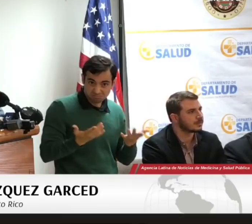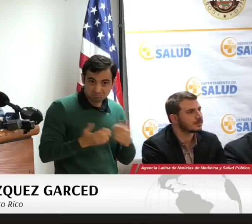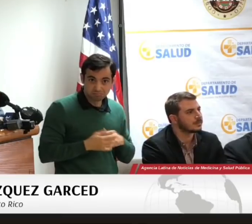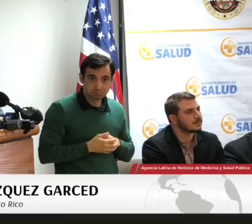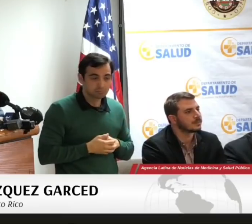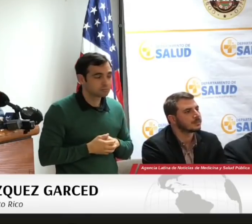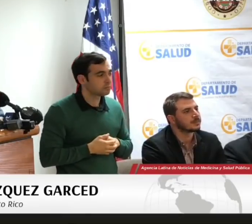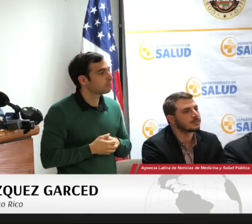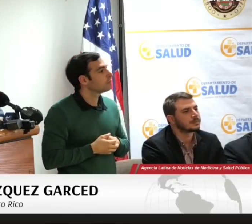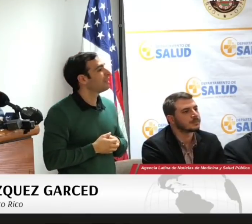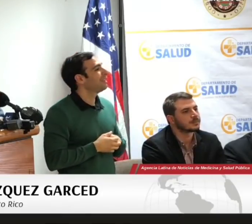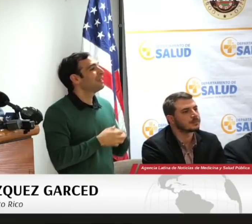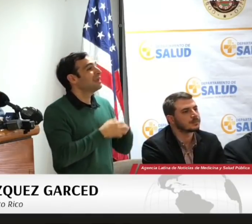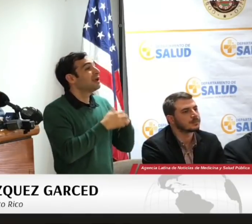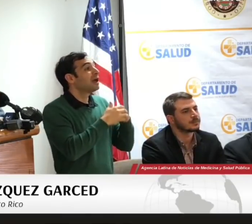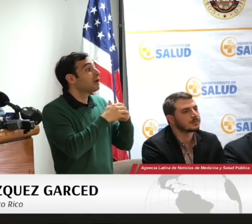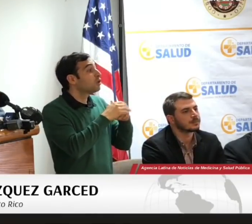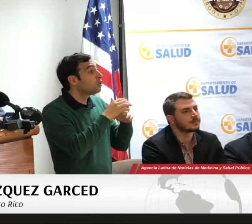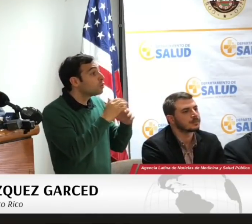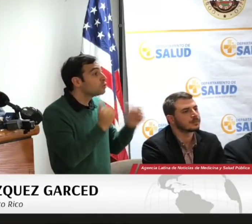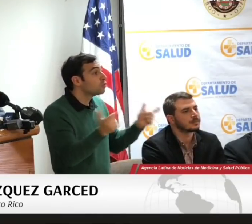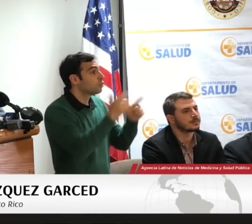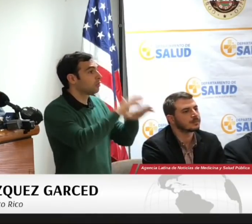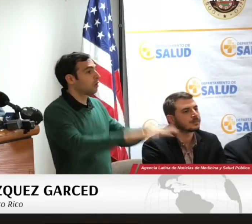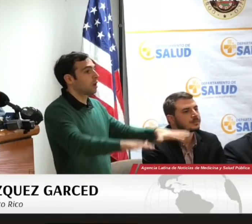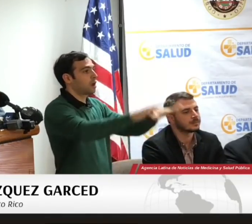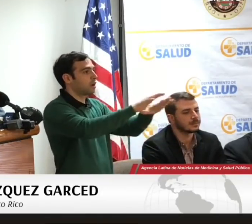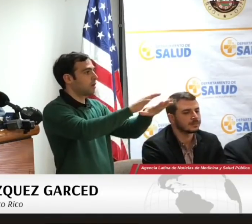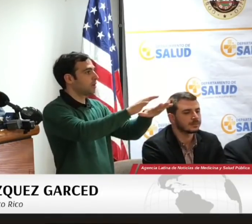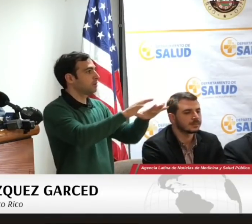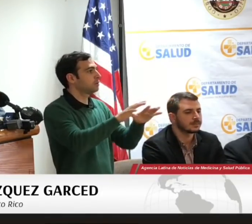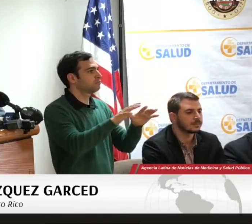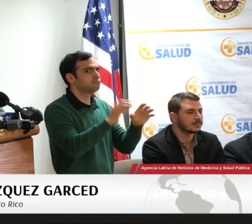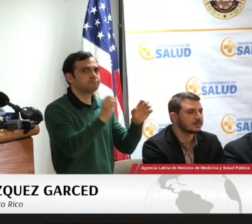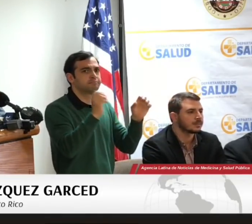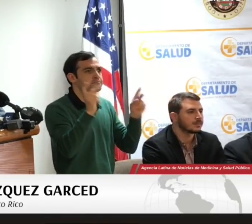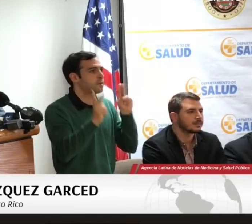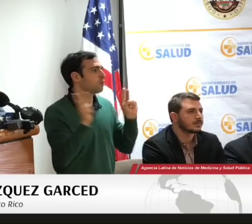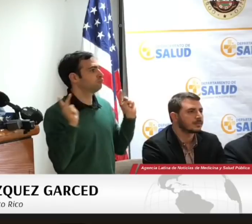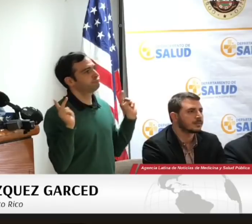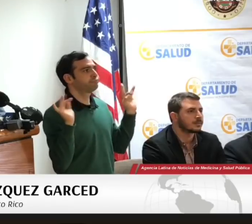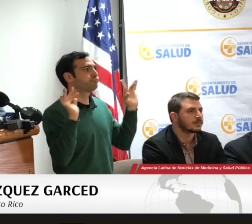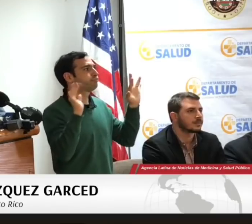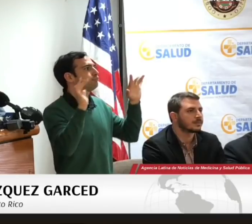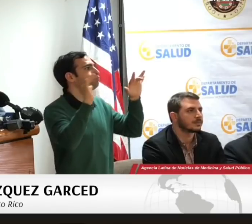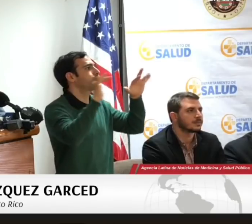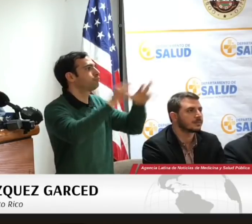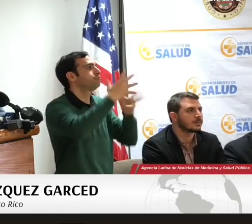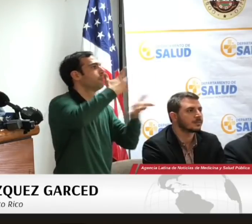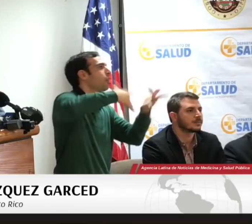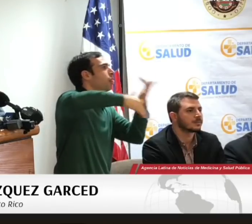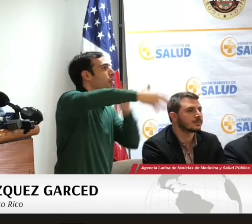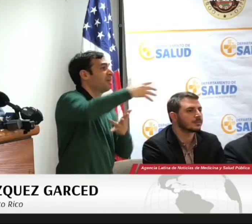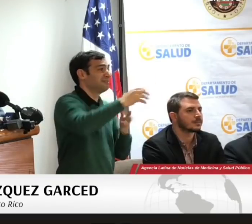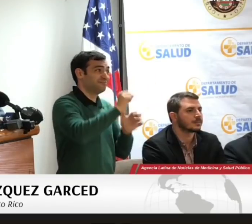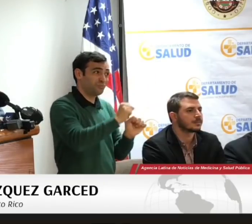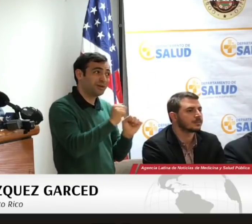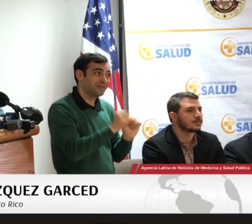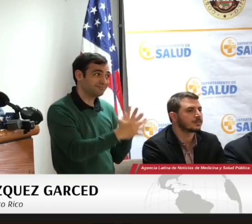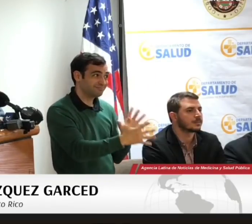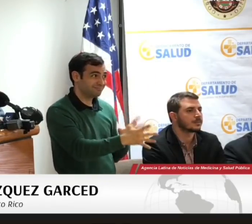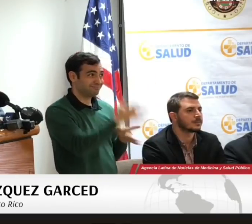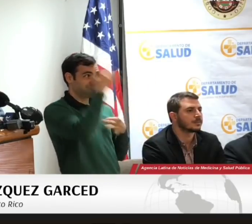están concentrados varias personas que tengamos la oportunidad de que pueda haber un contagio,